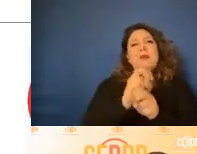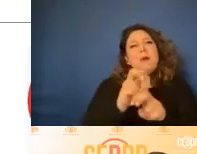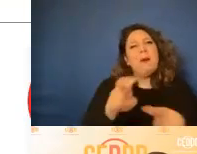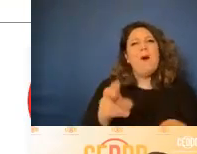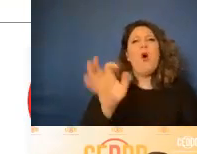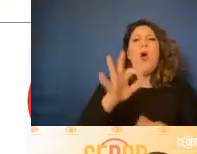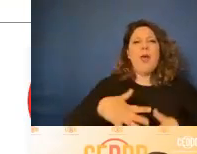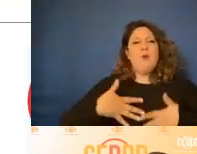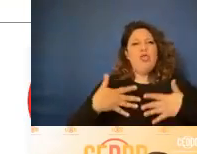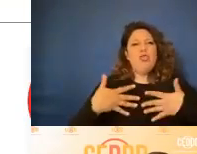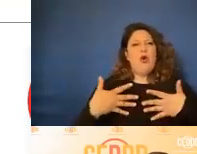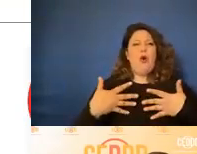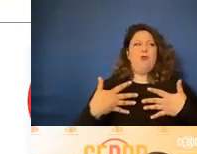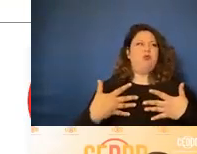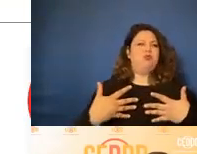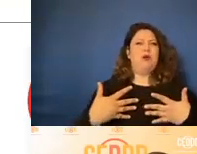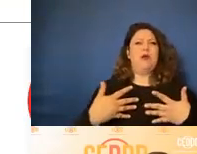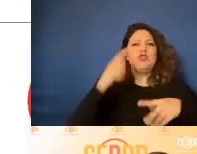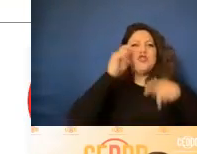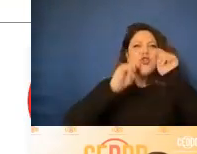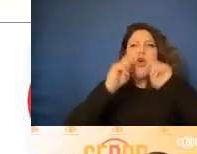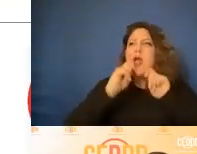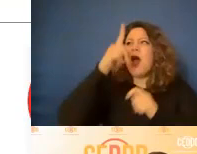¿no? Llorar, no saber qué hacer,